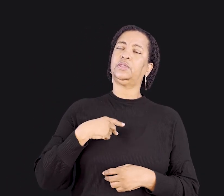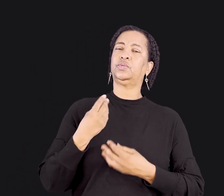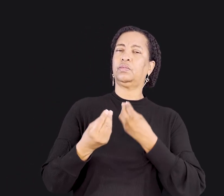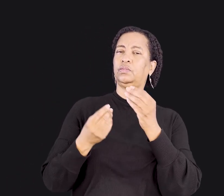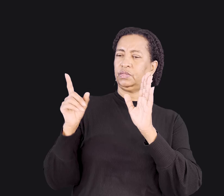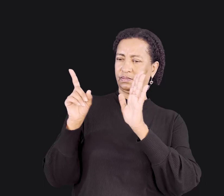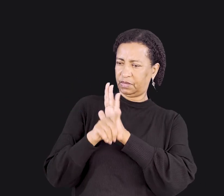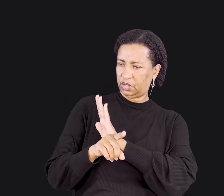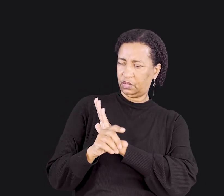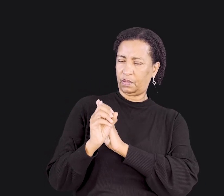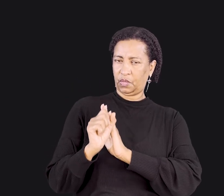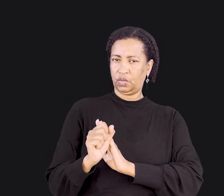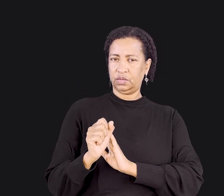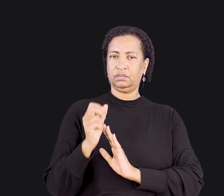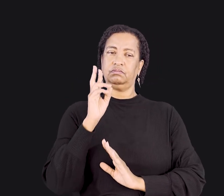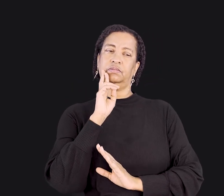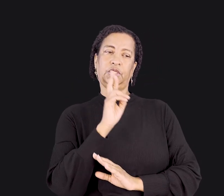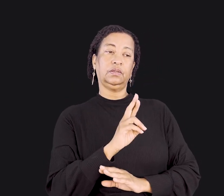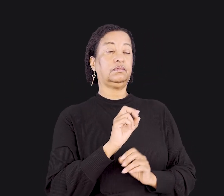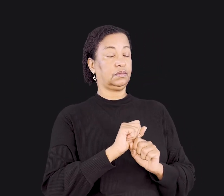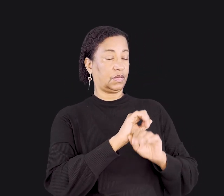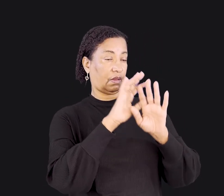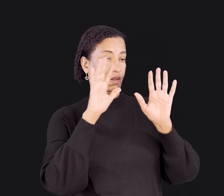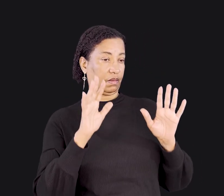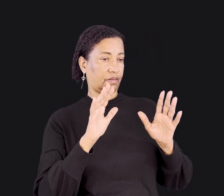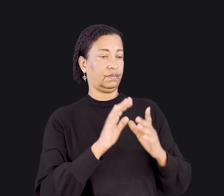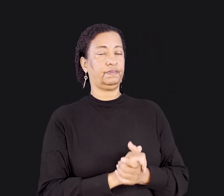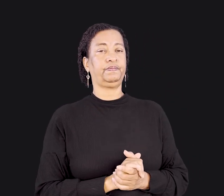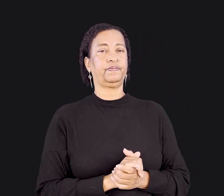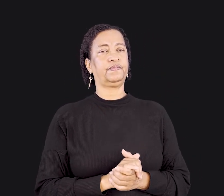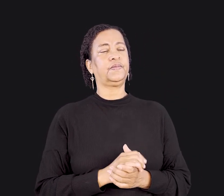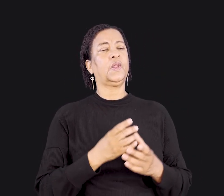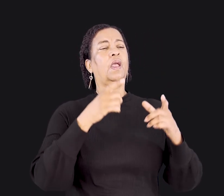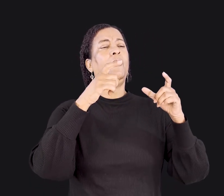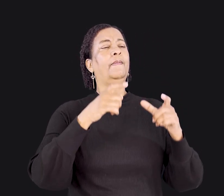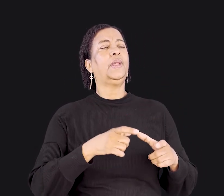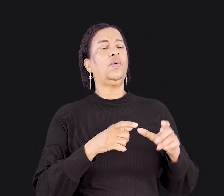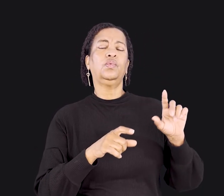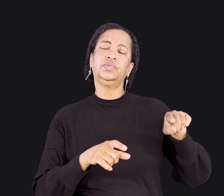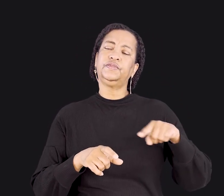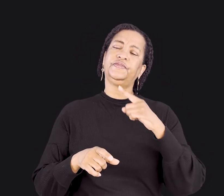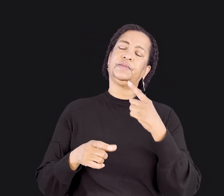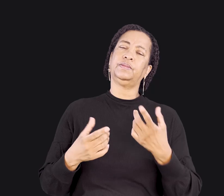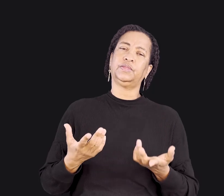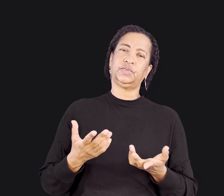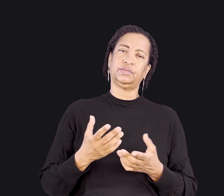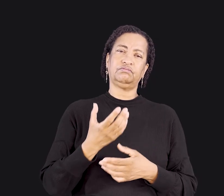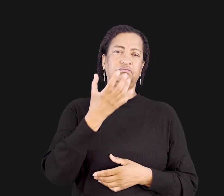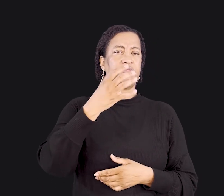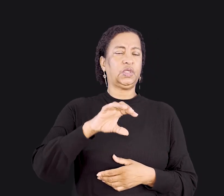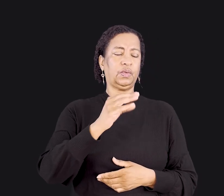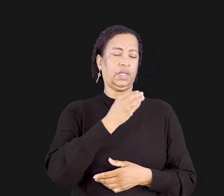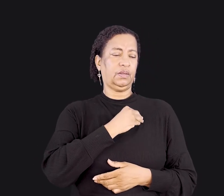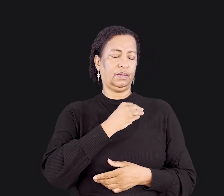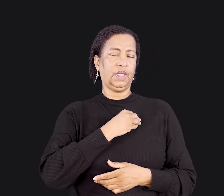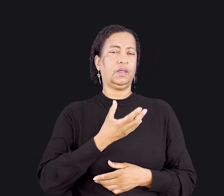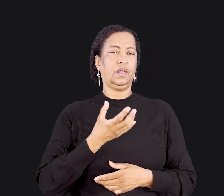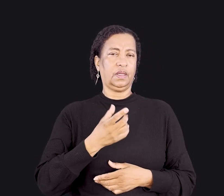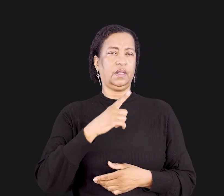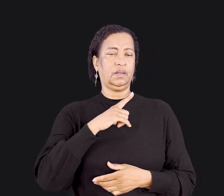fazer uma perguntinha? E ele respondeu: claro. Para onde? Para onde vamos? Não queremos mais pecar, queremos ter uma vida